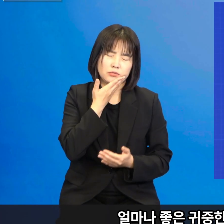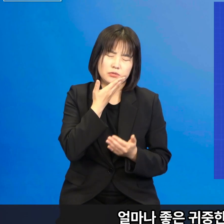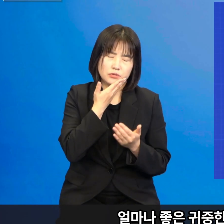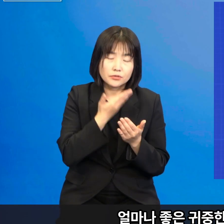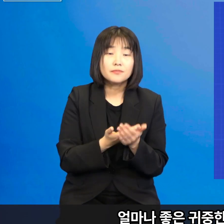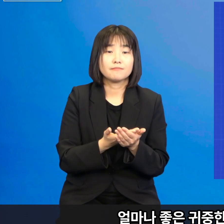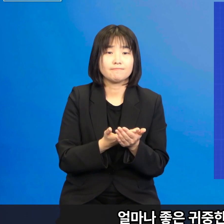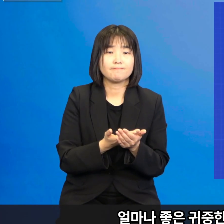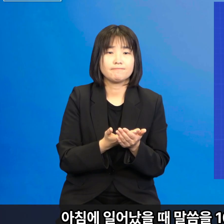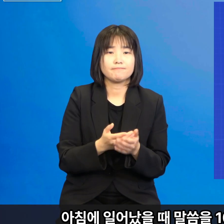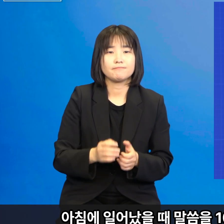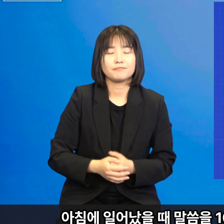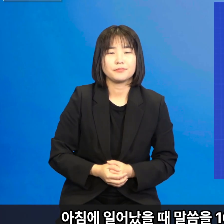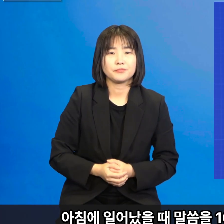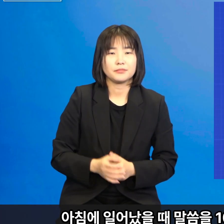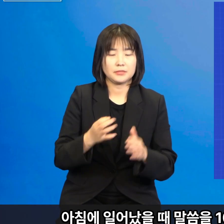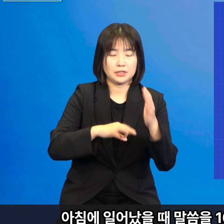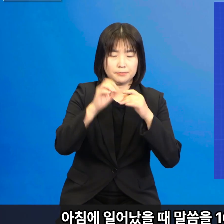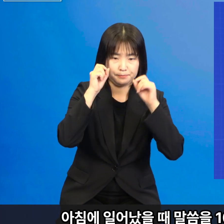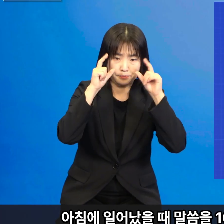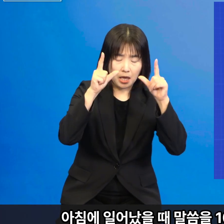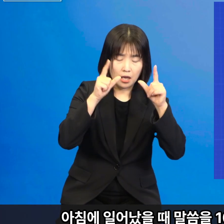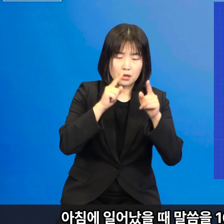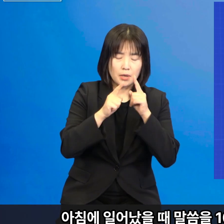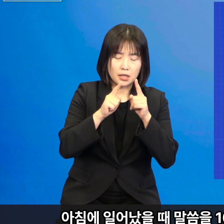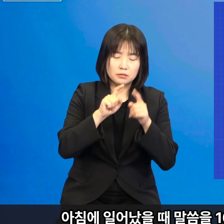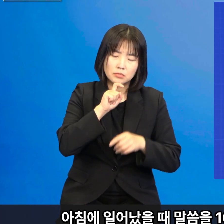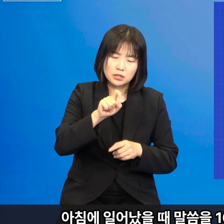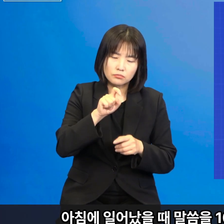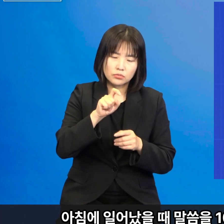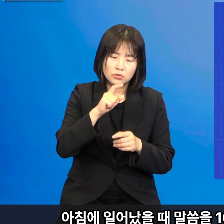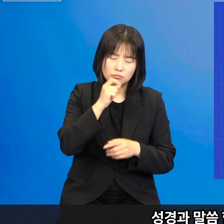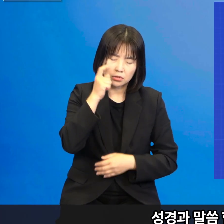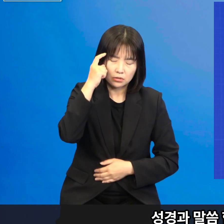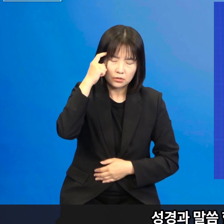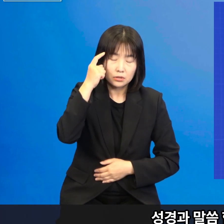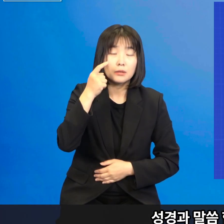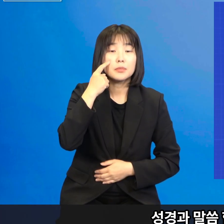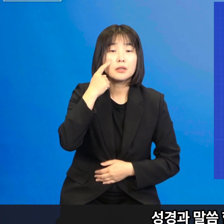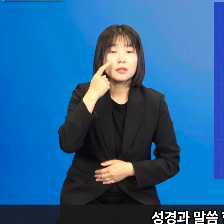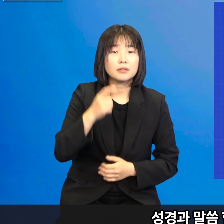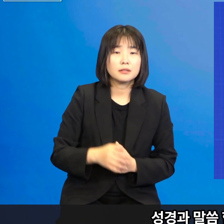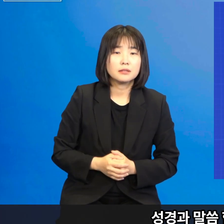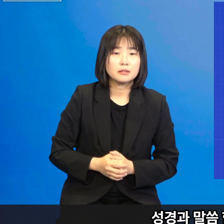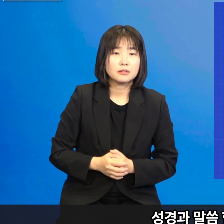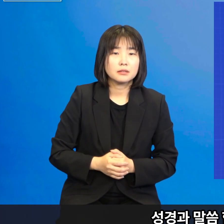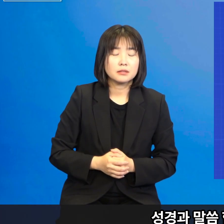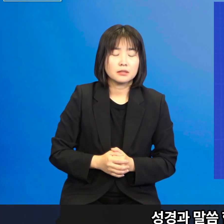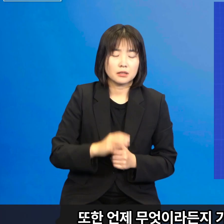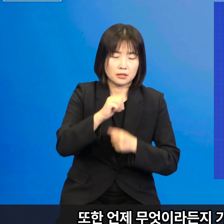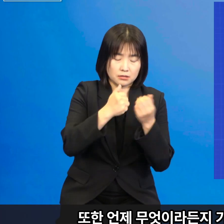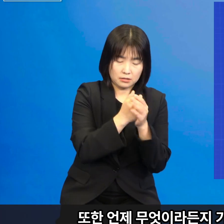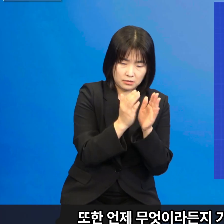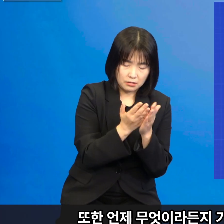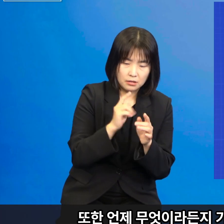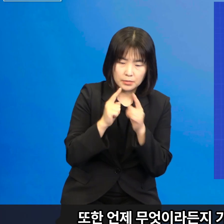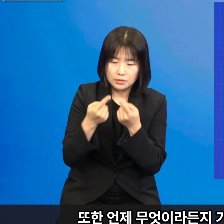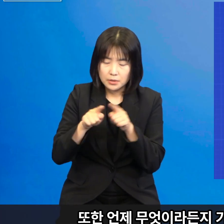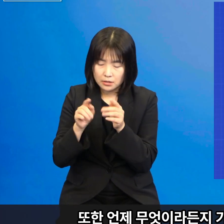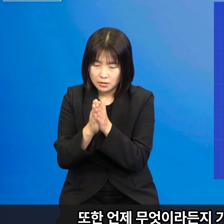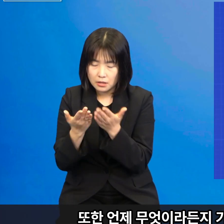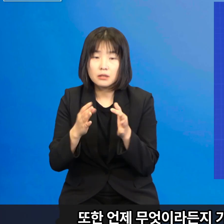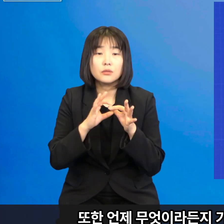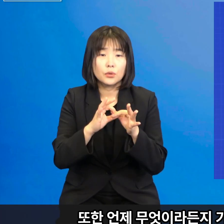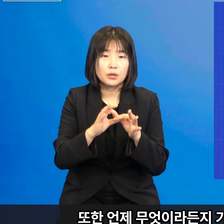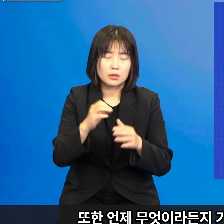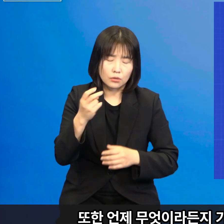시간인지 모릅니다. 아침에 일어났을 때 말씀을 10분만이라도 묵상해 보십시오. 성경과 말씀 함께를 통해서. 또한